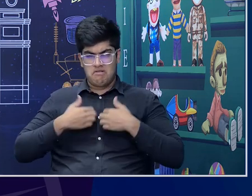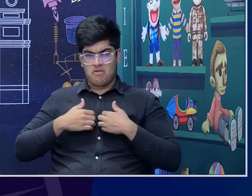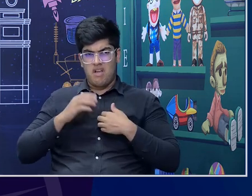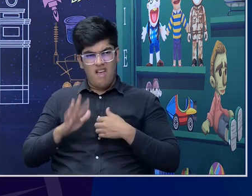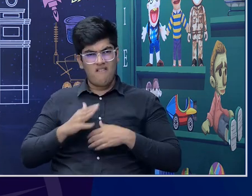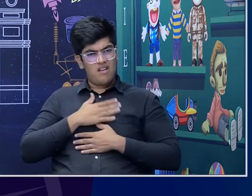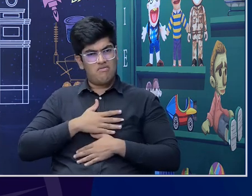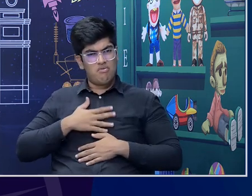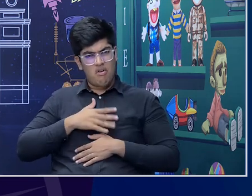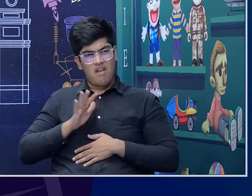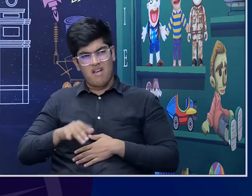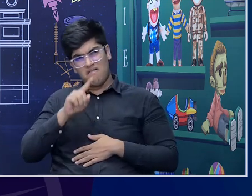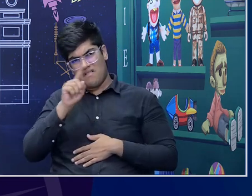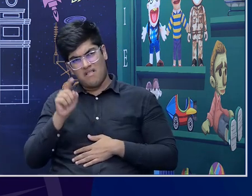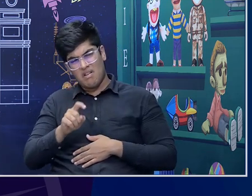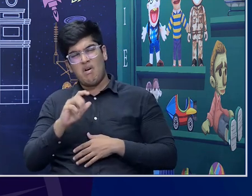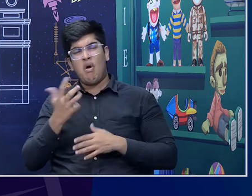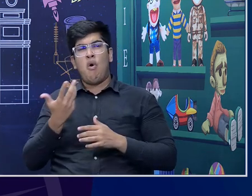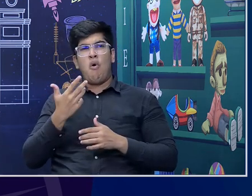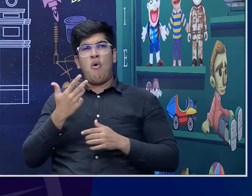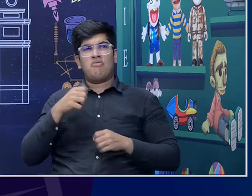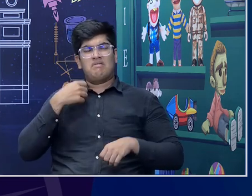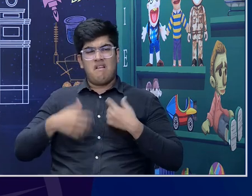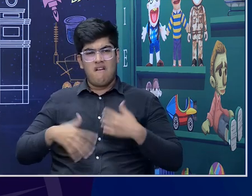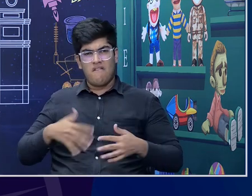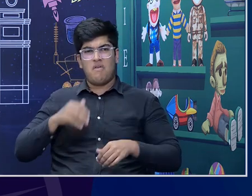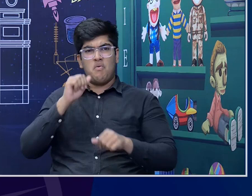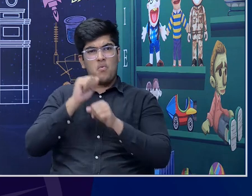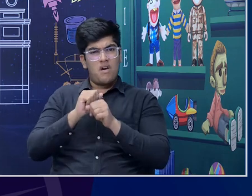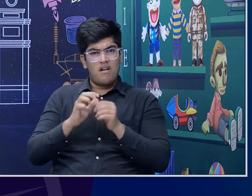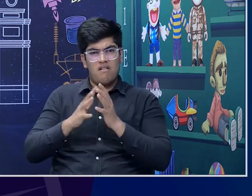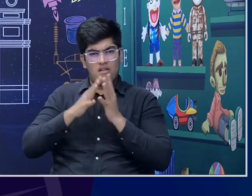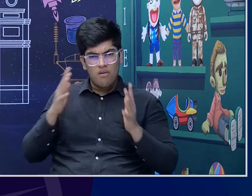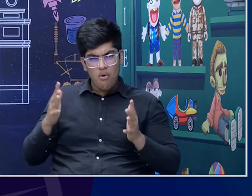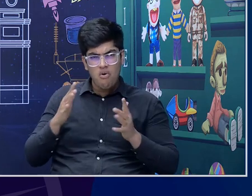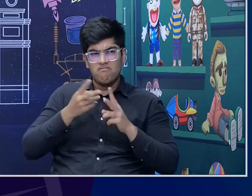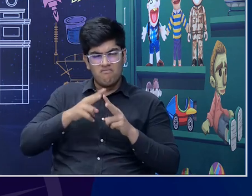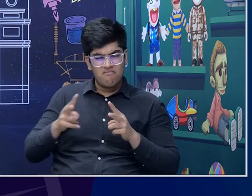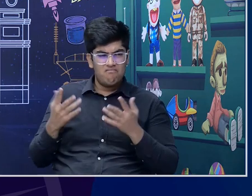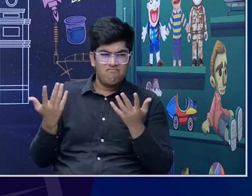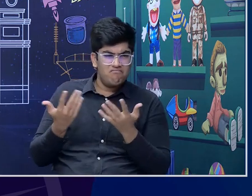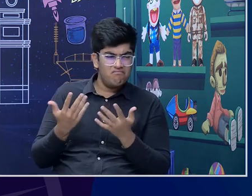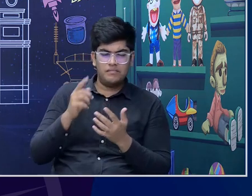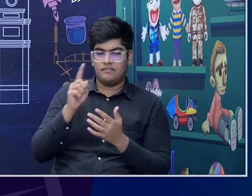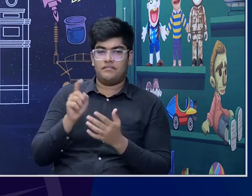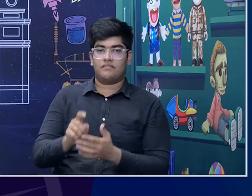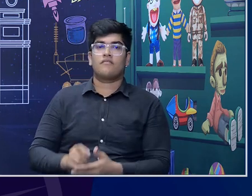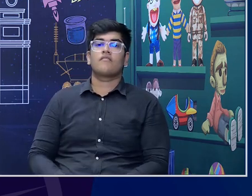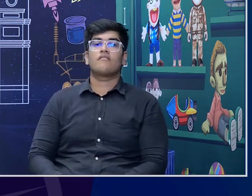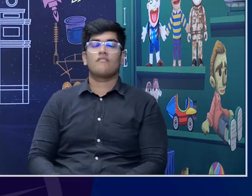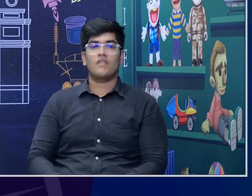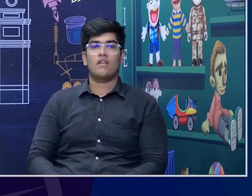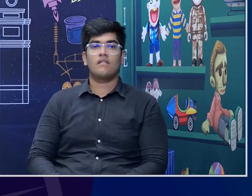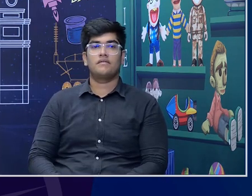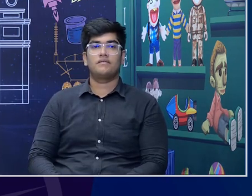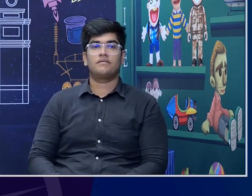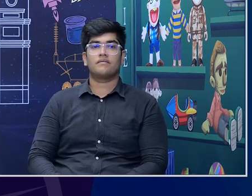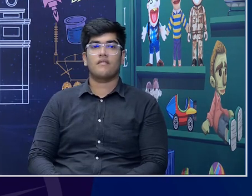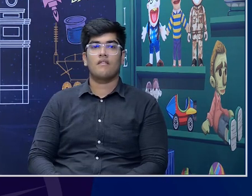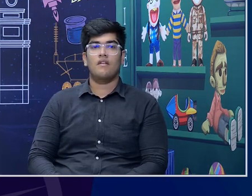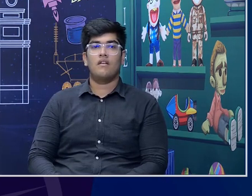कुछ बहुती ज्यादा कश्ट जायक होती थी, मैम किस तरह से होती थी हमारे students and learners भी जाना चाहते हैं, लेको बच्चो, जो